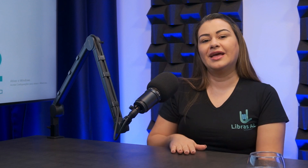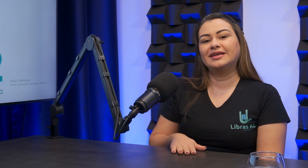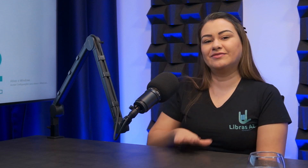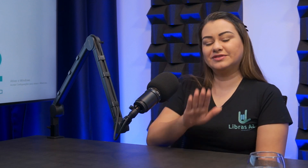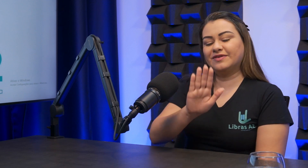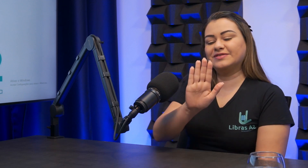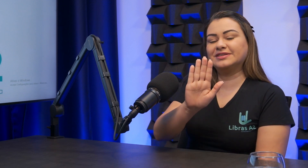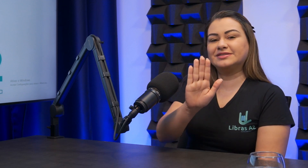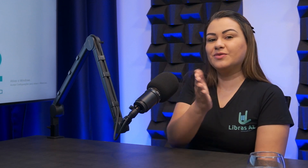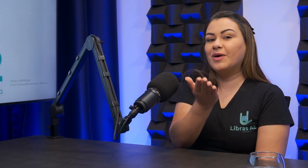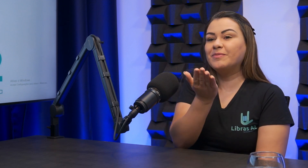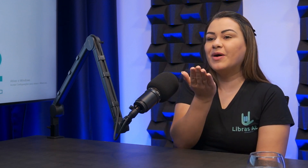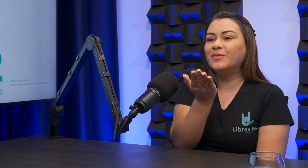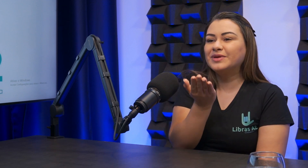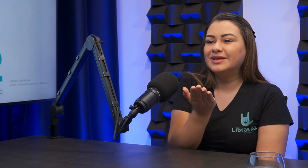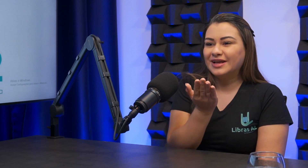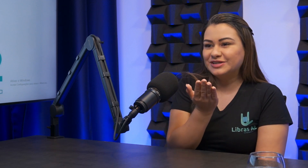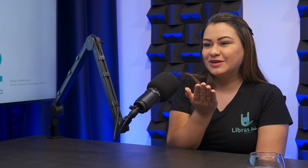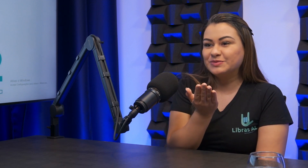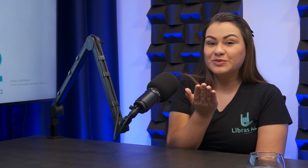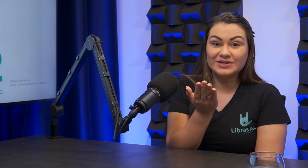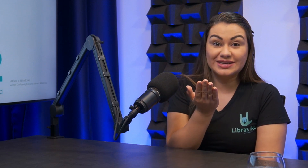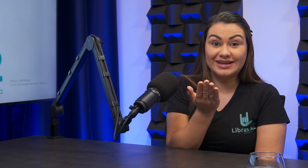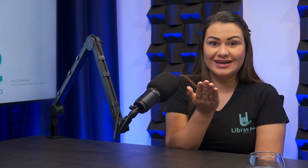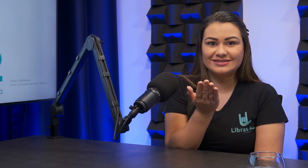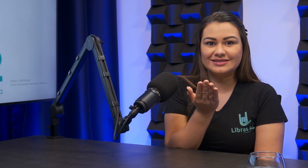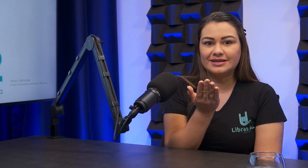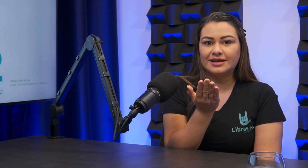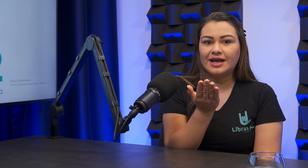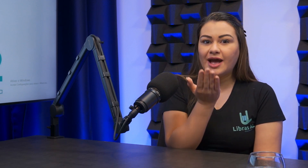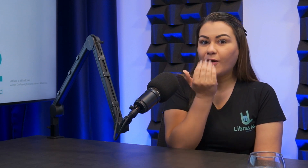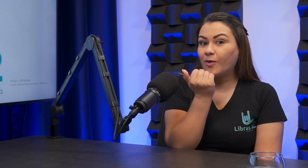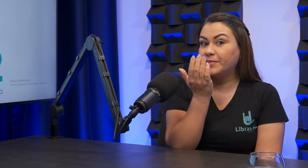você vai fazer assim com a mão e a gente faz muito com as crianças, né? Comer.